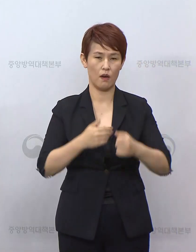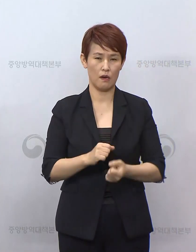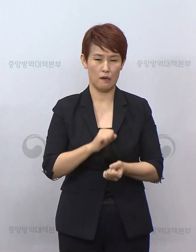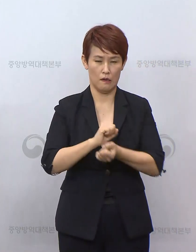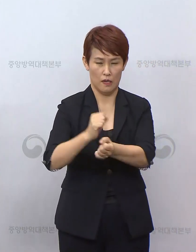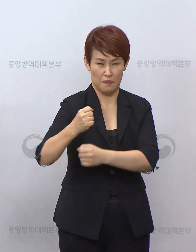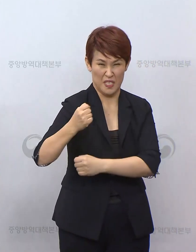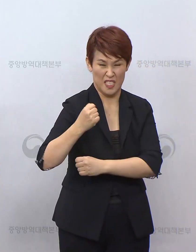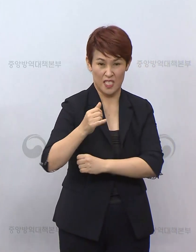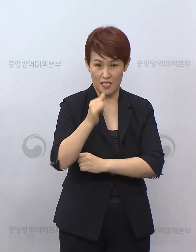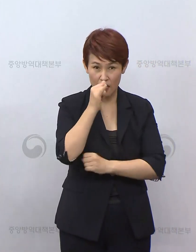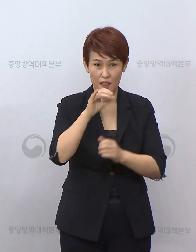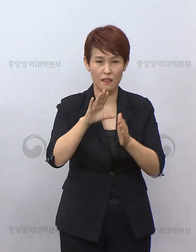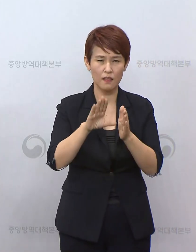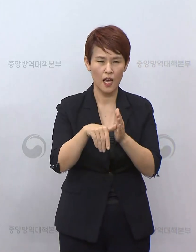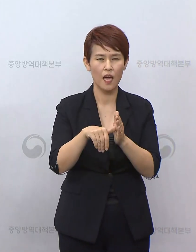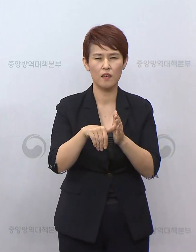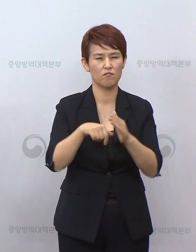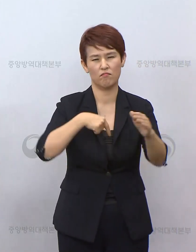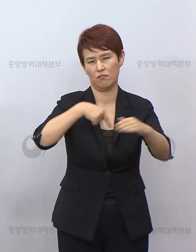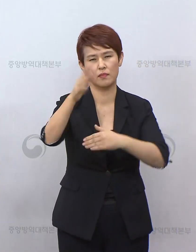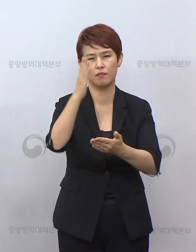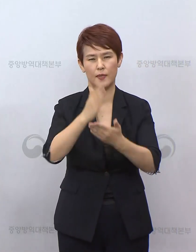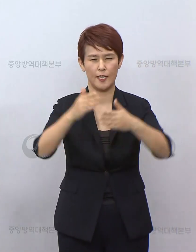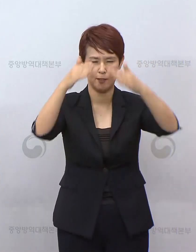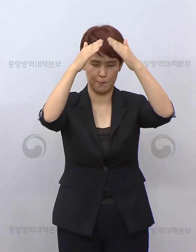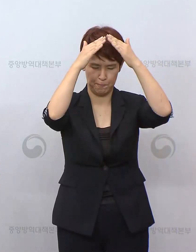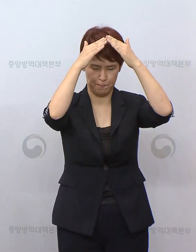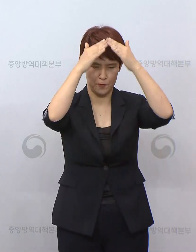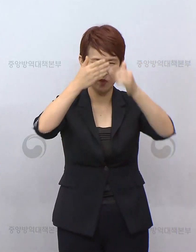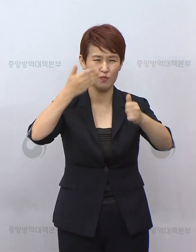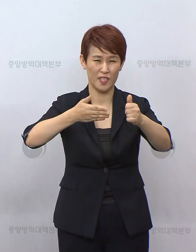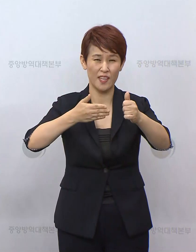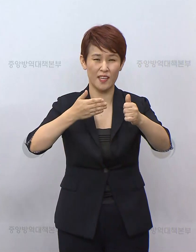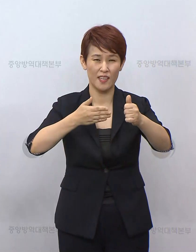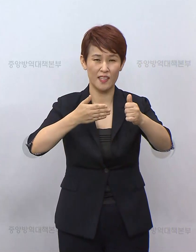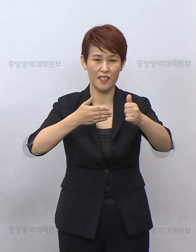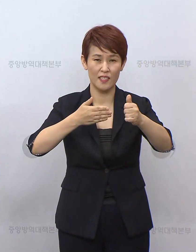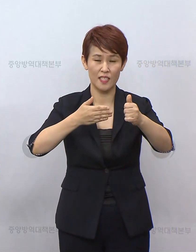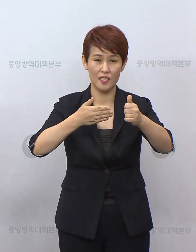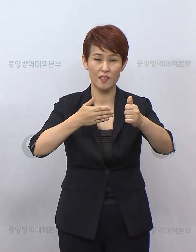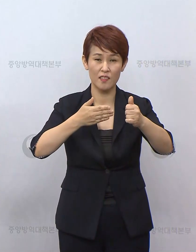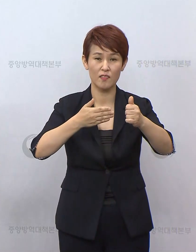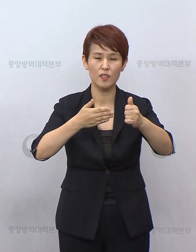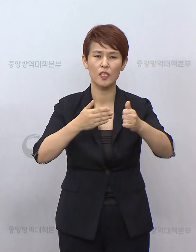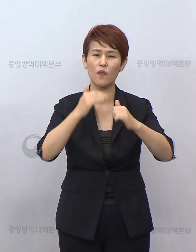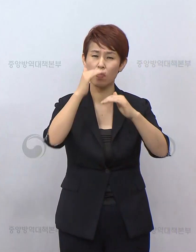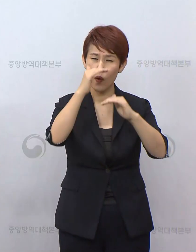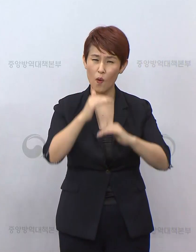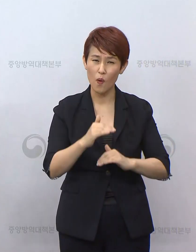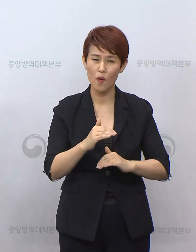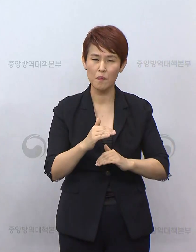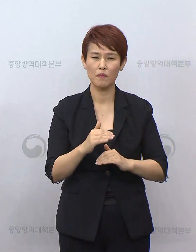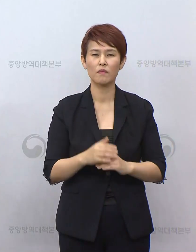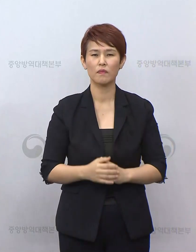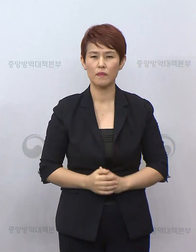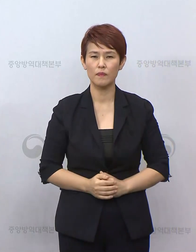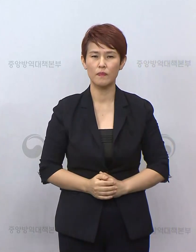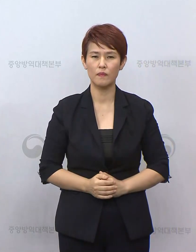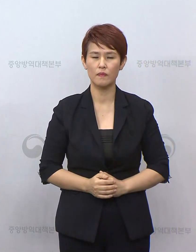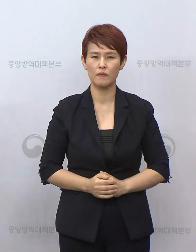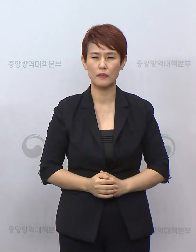전염력이 높은 초기 시기에는 조금 집에서 요양해 주실 것을 당부드리는 거 이런 게 전반적인